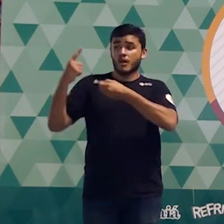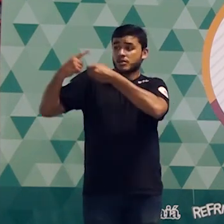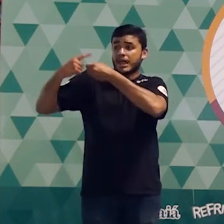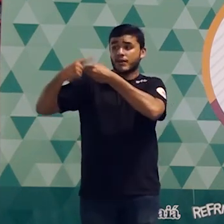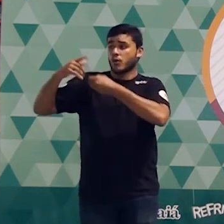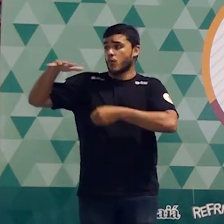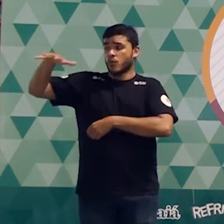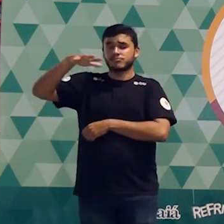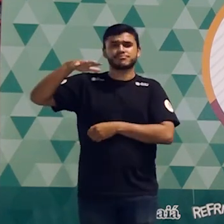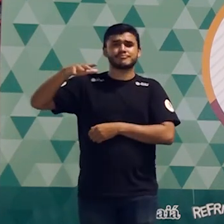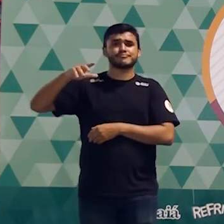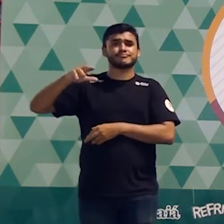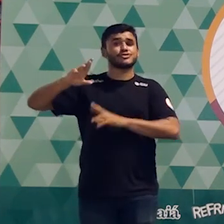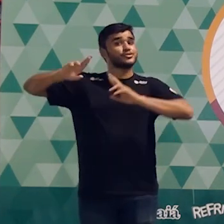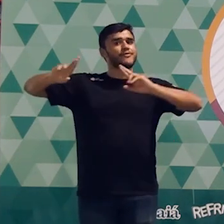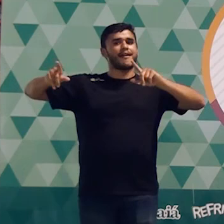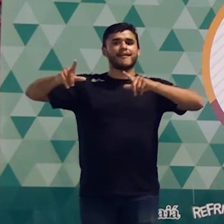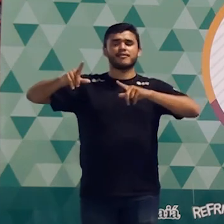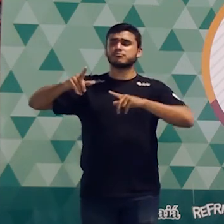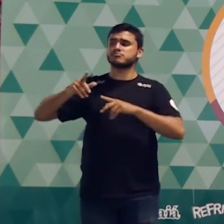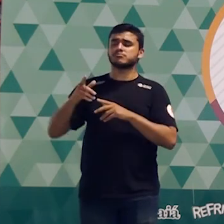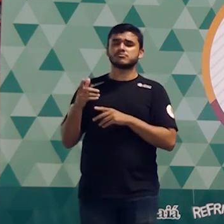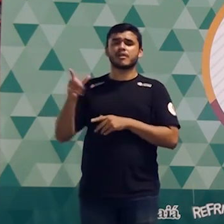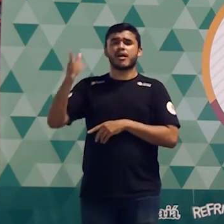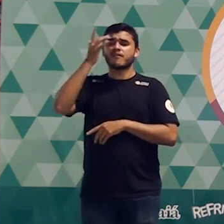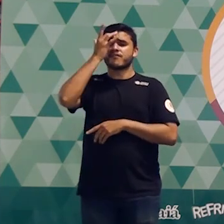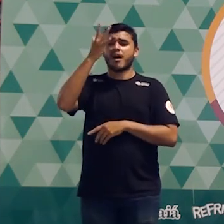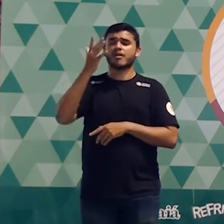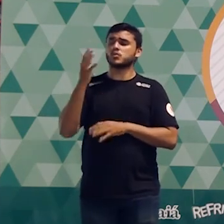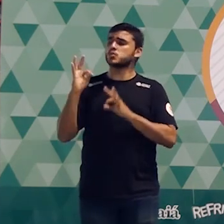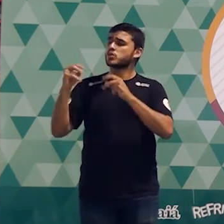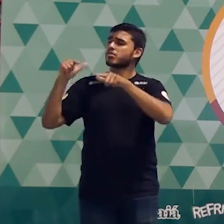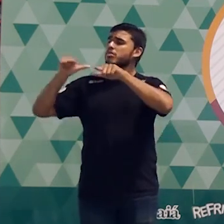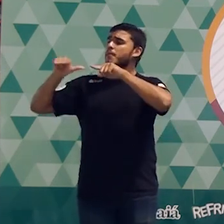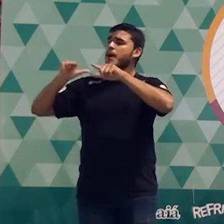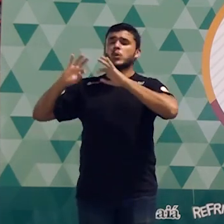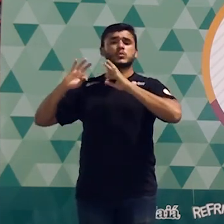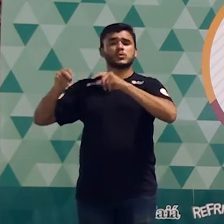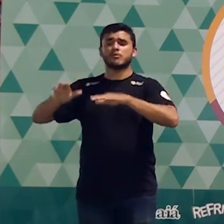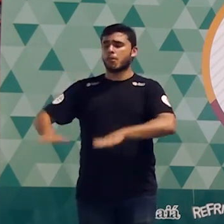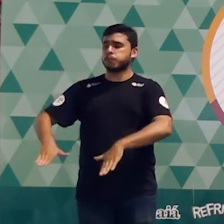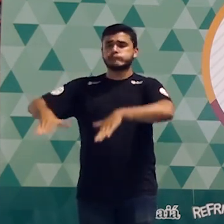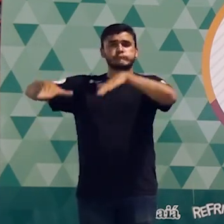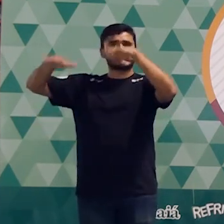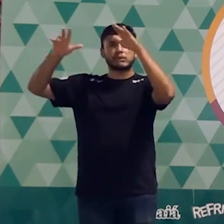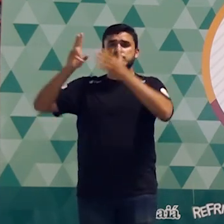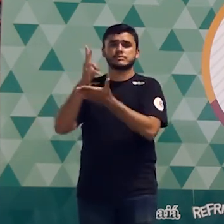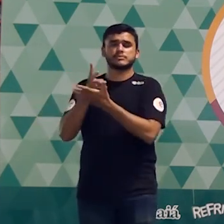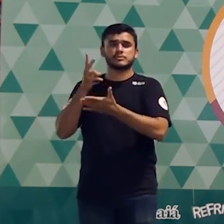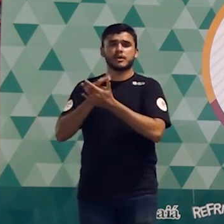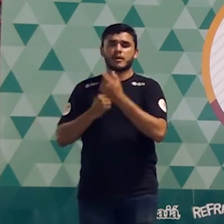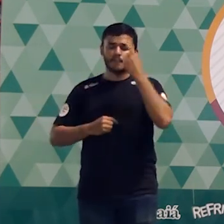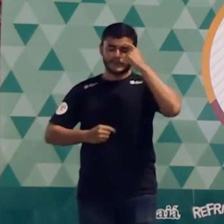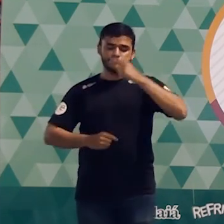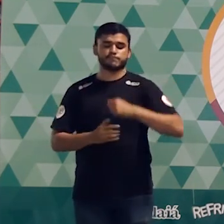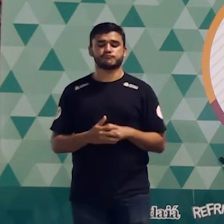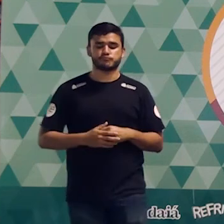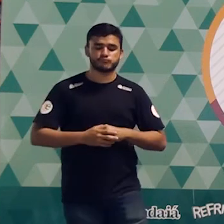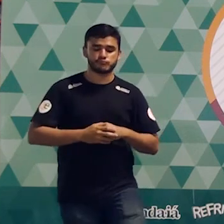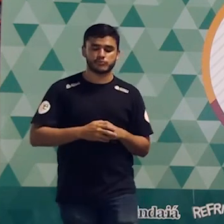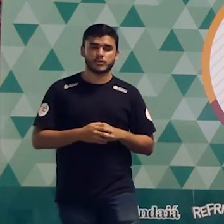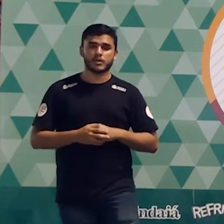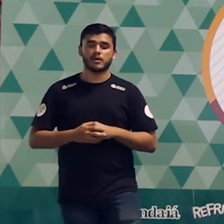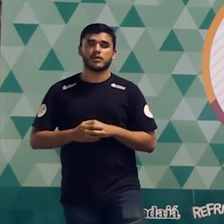tinham tantos filhos no campo, certo? Porque sempre foi fácil, era barato, né? O campo, o menino não chega para o pai e diz: ei